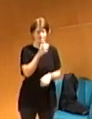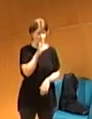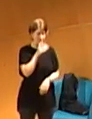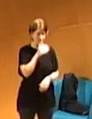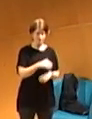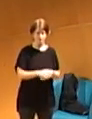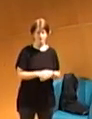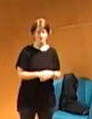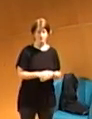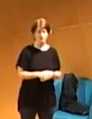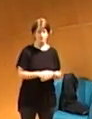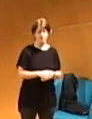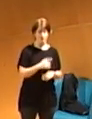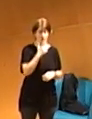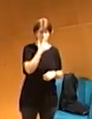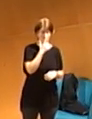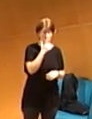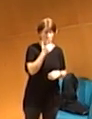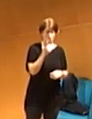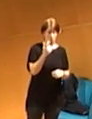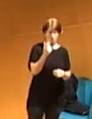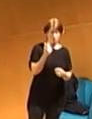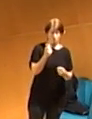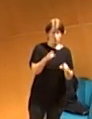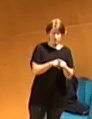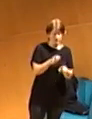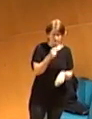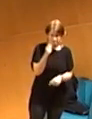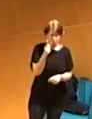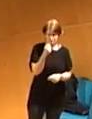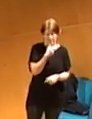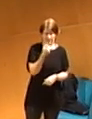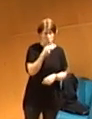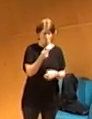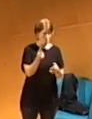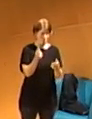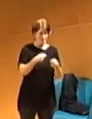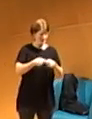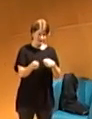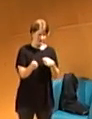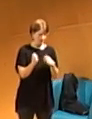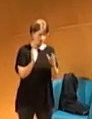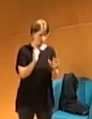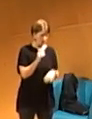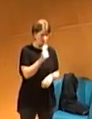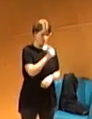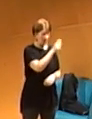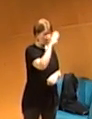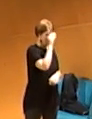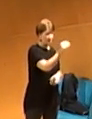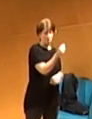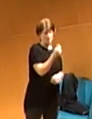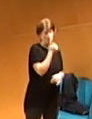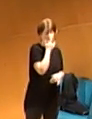sont trompés dans. Hein. Bref, ça n'a qu'empiré sa situation de 24 à 30 ans. Ça a été